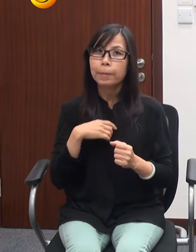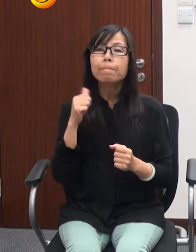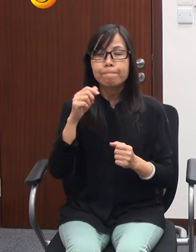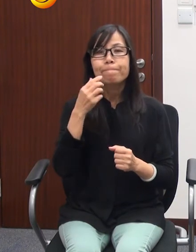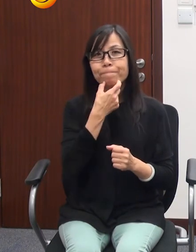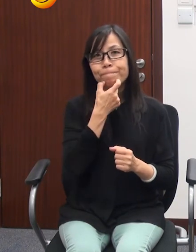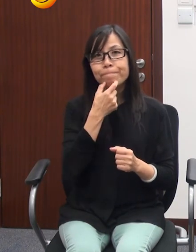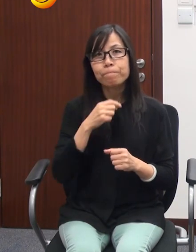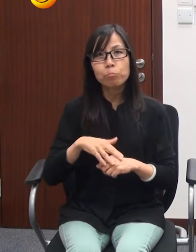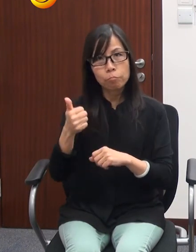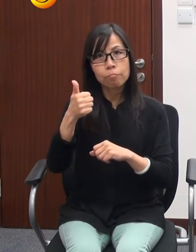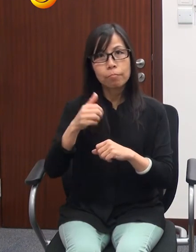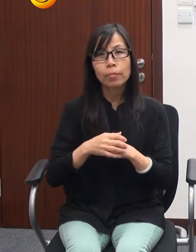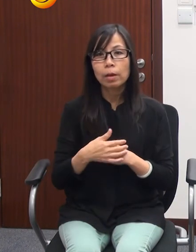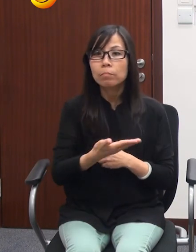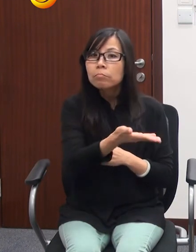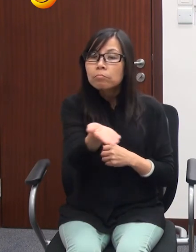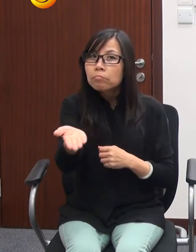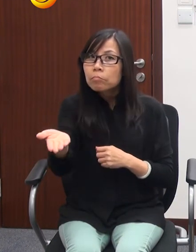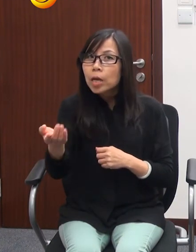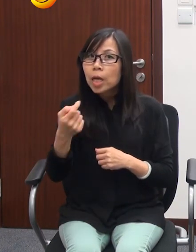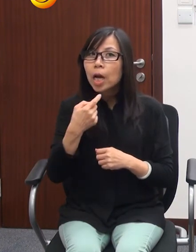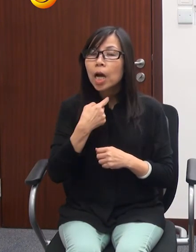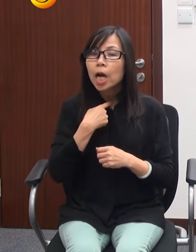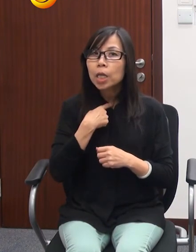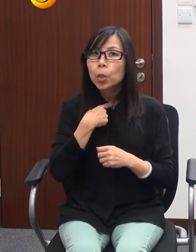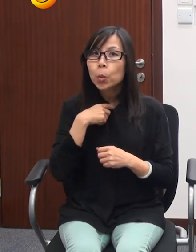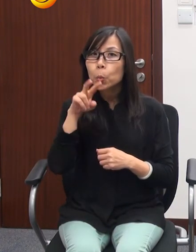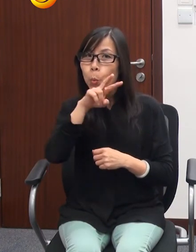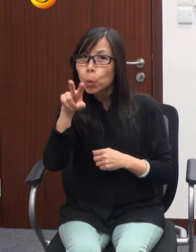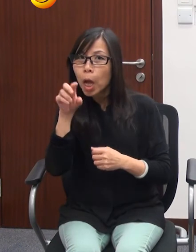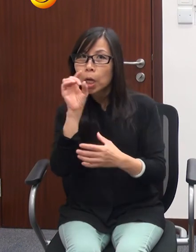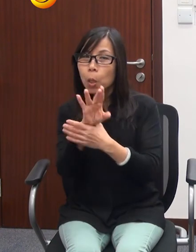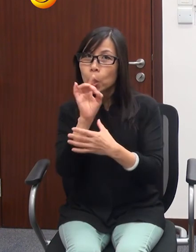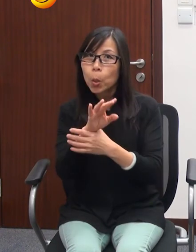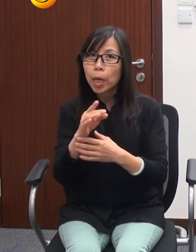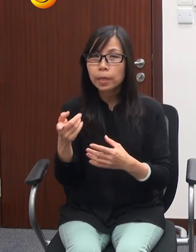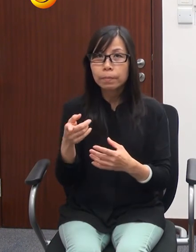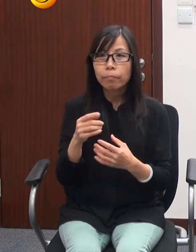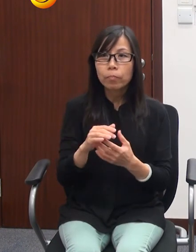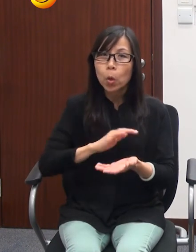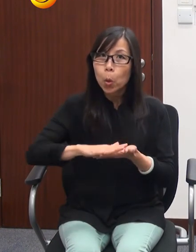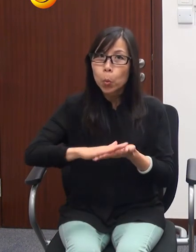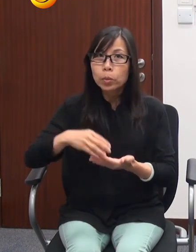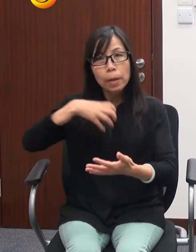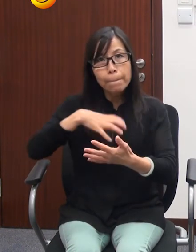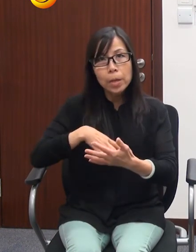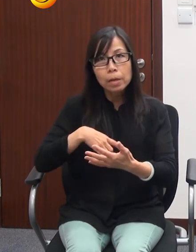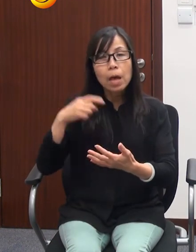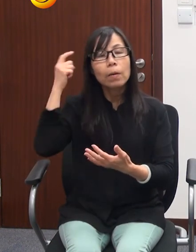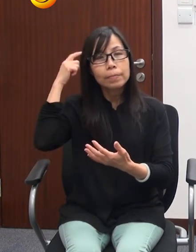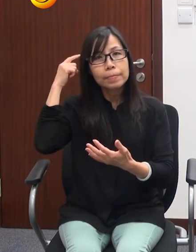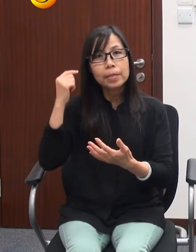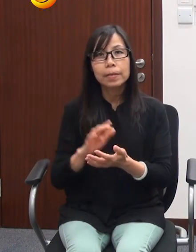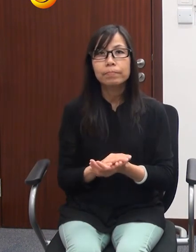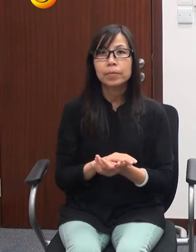咁我諗。大家應該睇嗰套戲咯，我睇過幾好睇，即係咁多套裏邊，即係因為嗰個古，即係個古仔我就好熟悉噶啦，即係一個